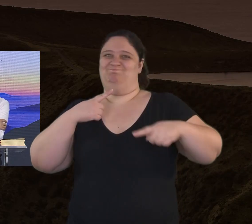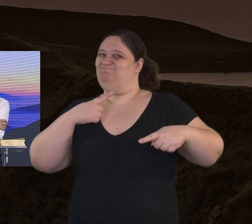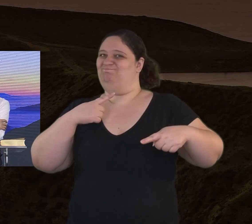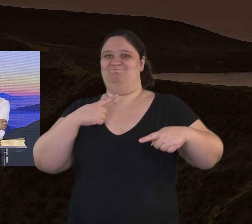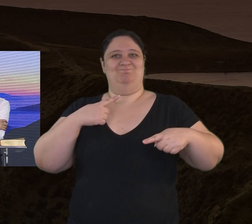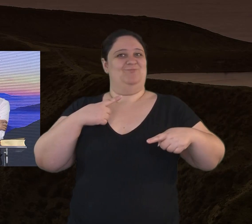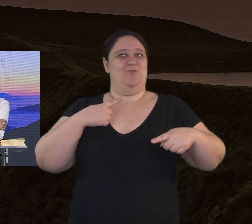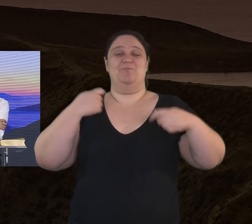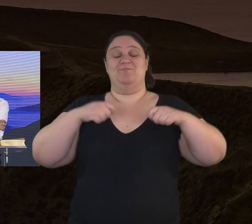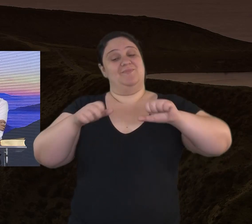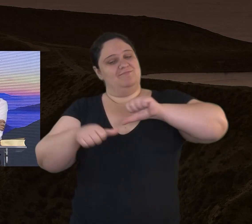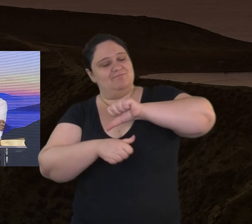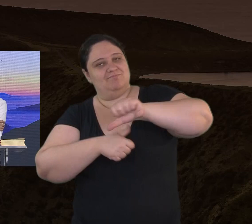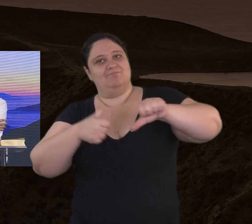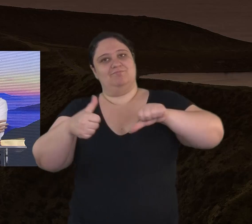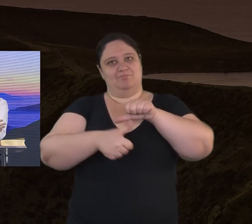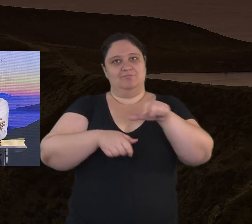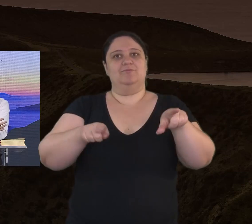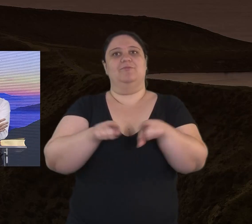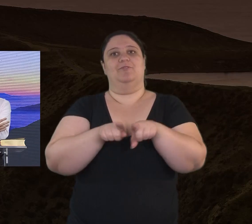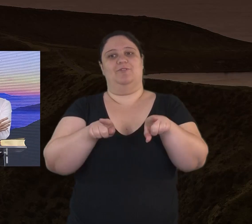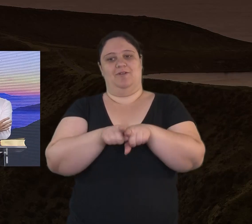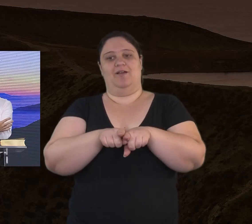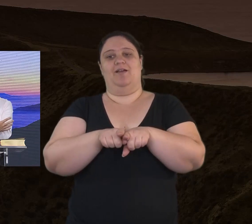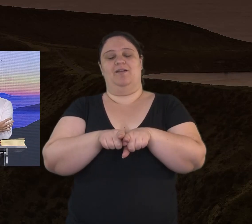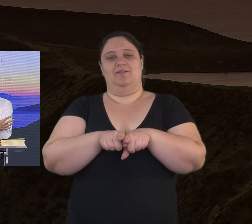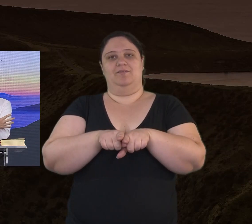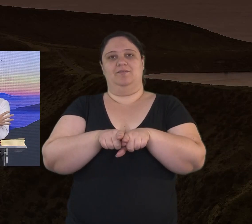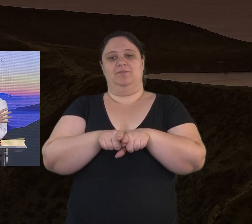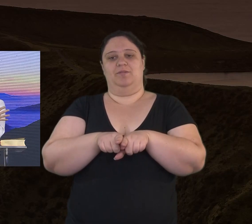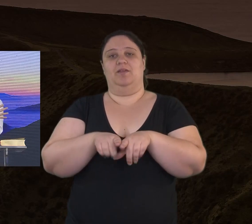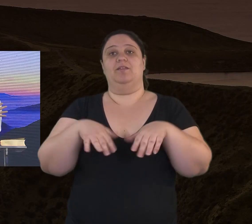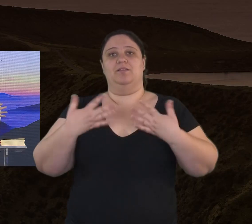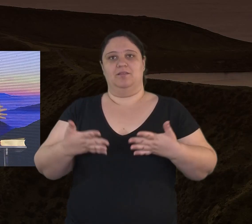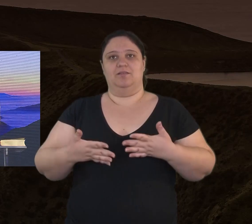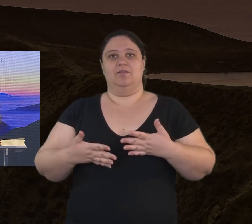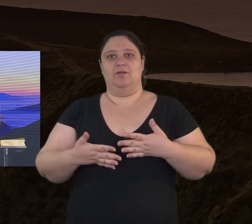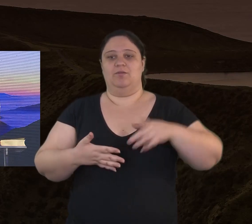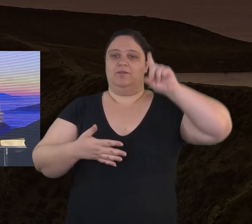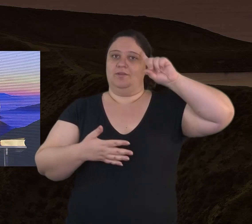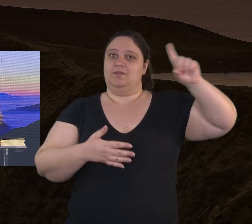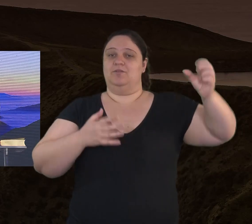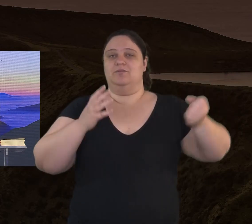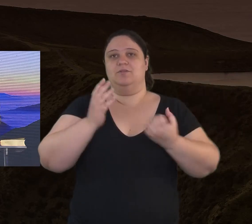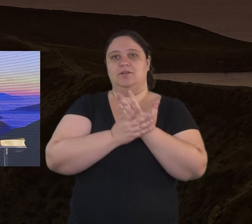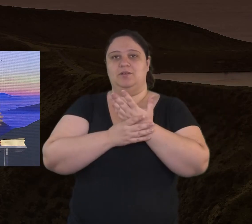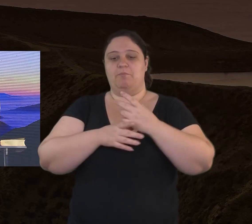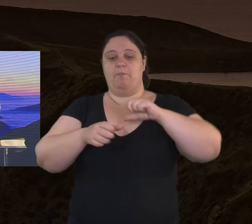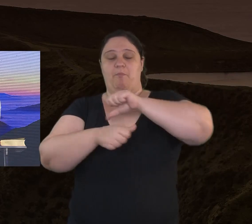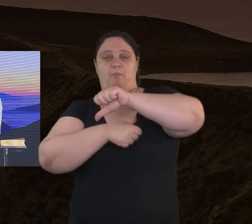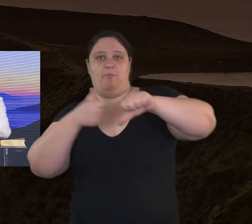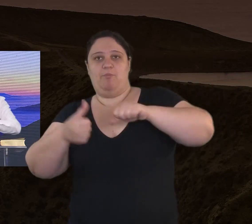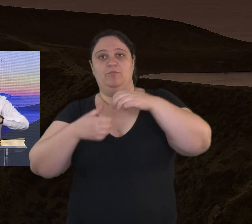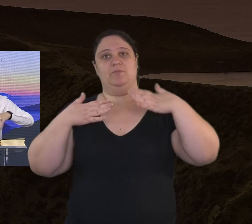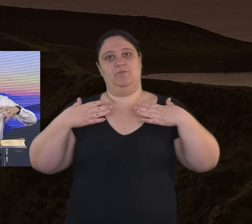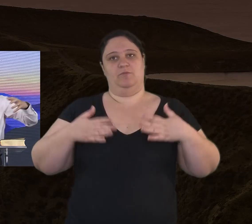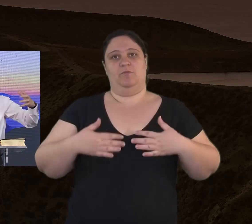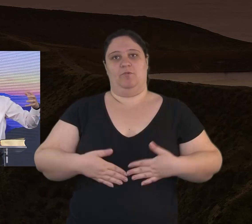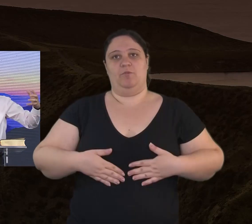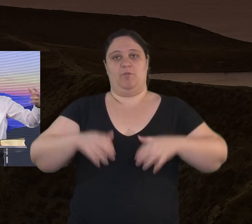que tem lá dentro no espírito e alma. Deus vai processar a redenção dos nossos corpos, que é